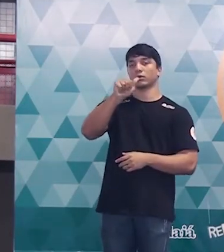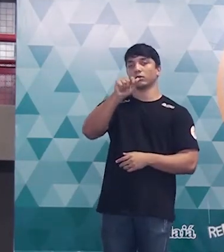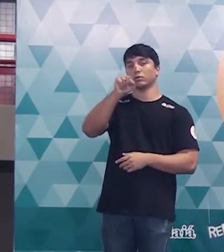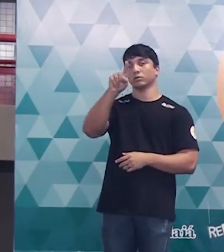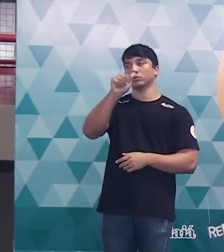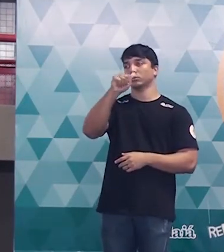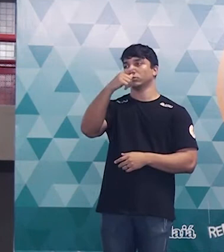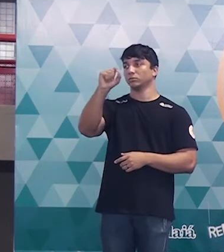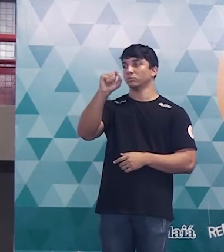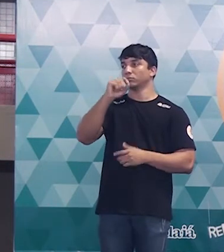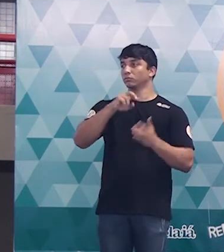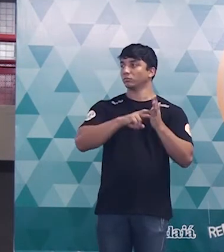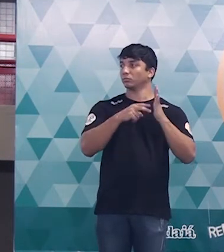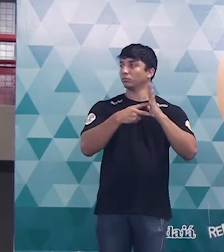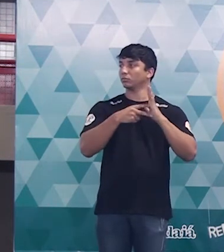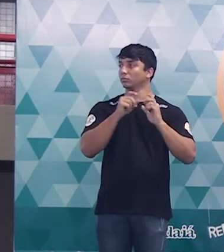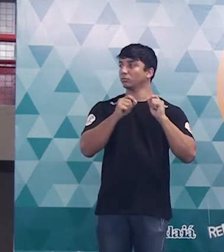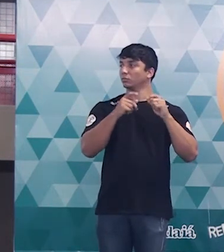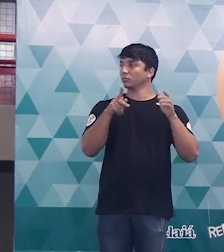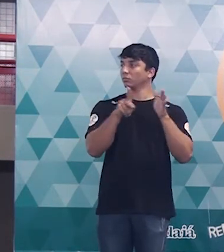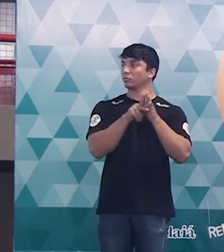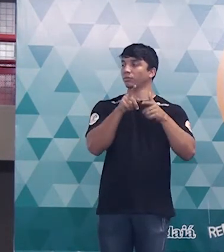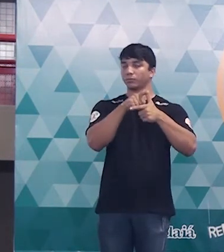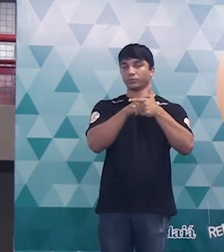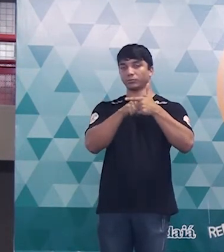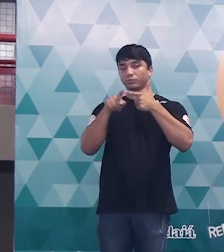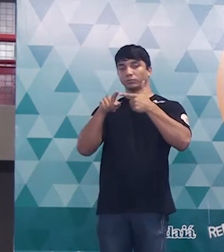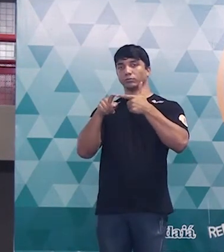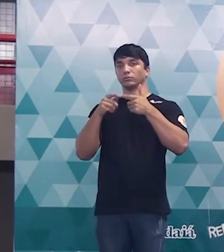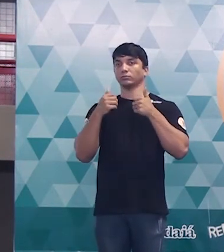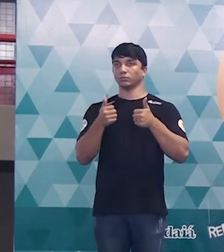bem prático? Razão é fração, confere isso.